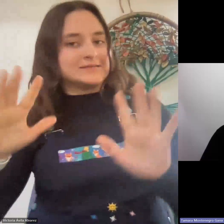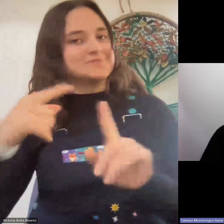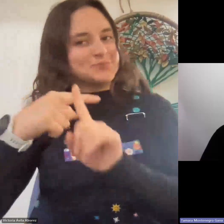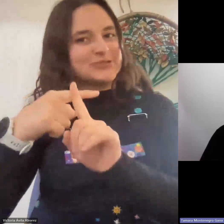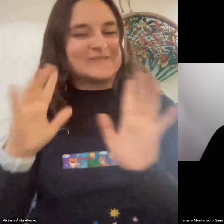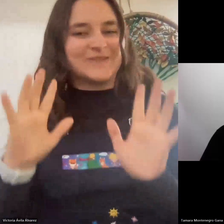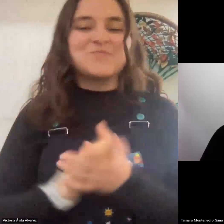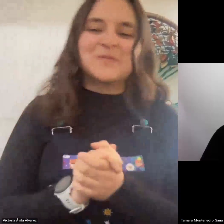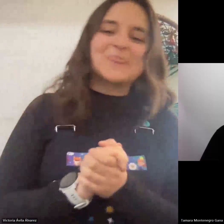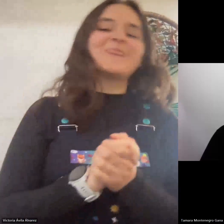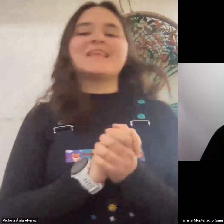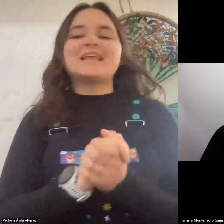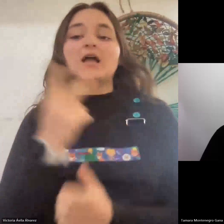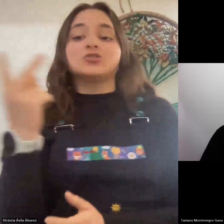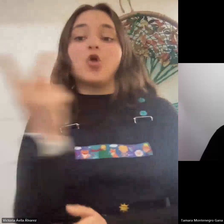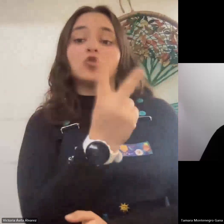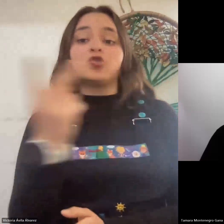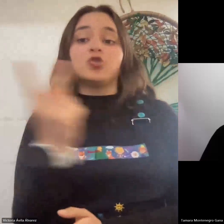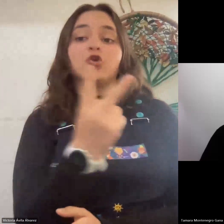Gogia.